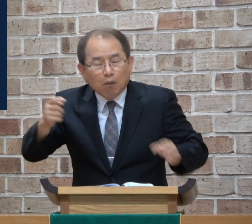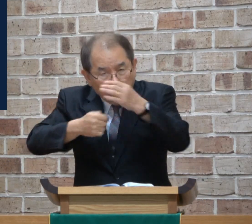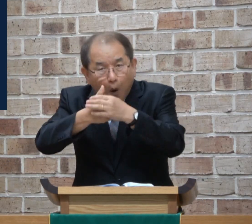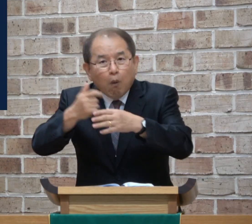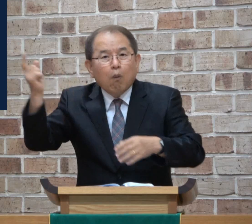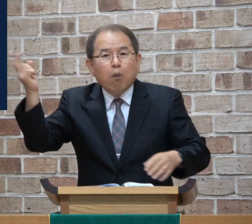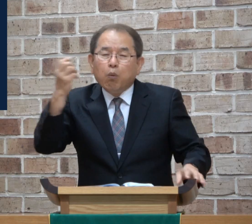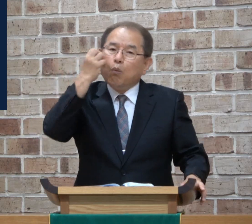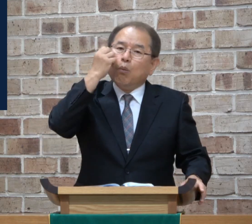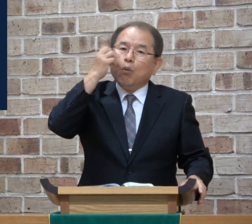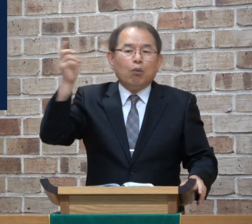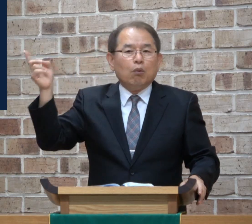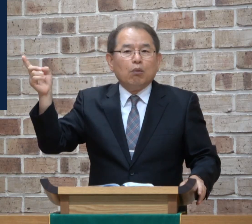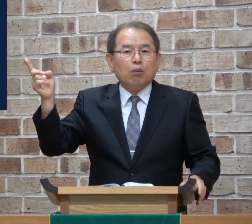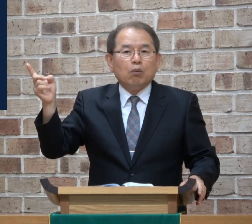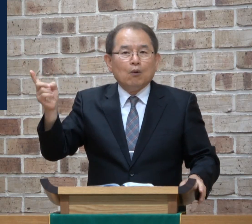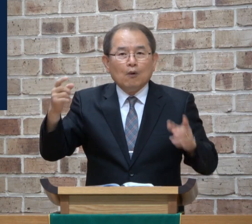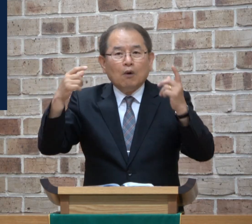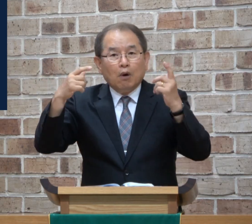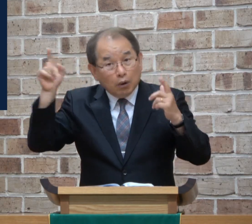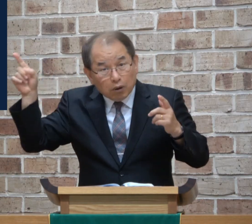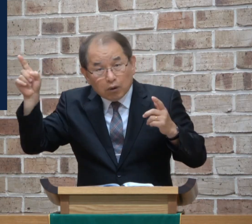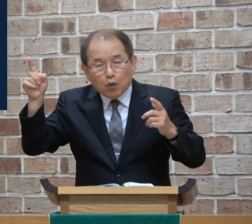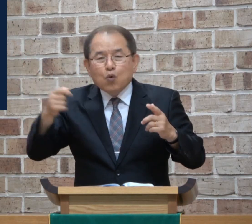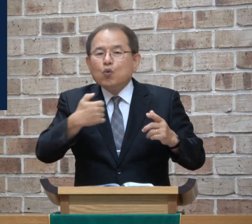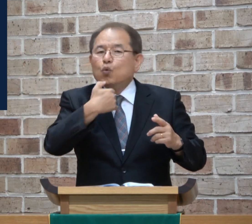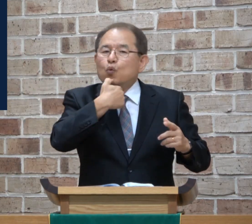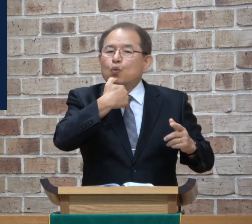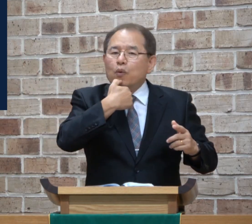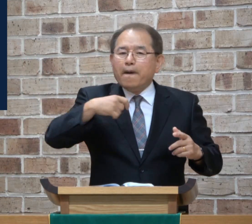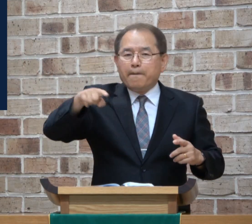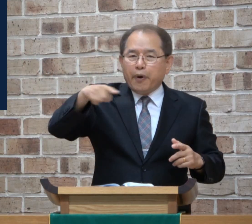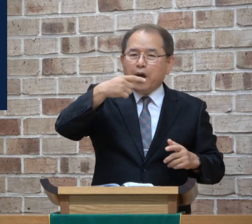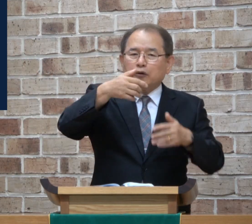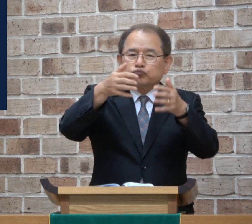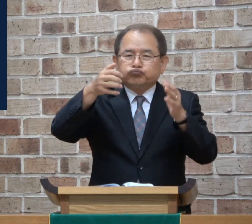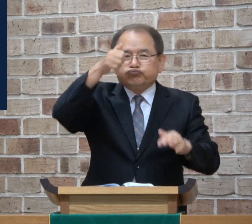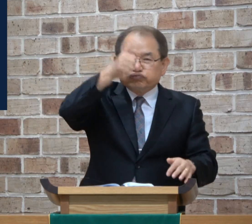그런 직업이었습니다. 그러나 고넬료는 겸손했습니다.